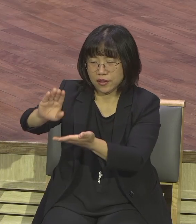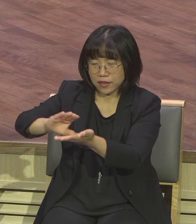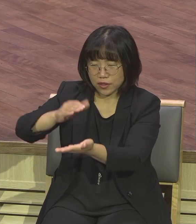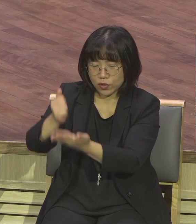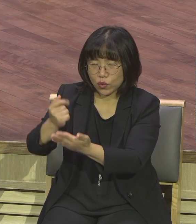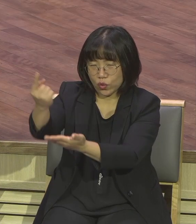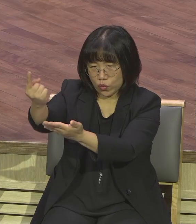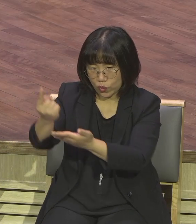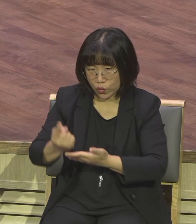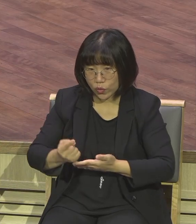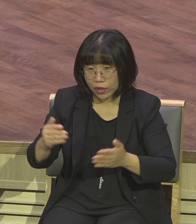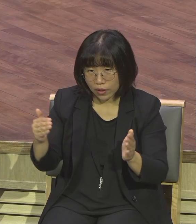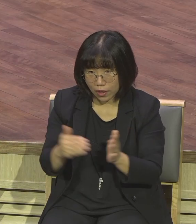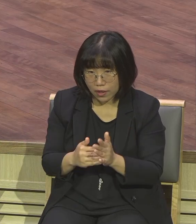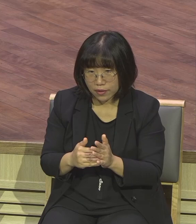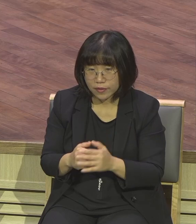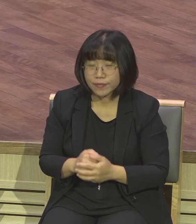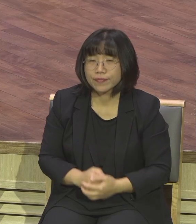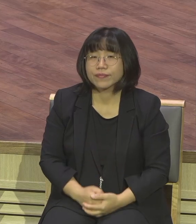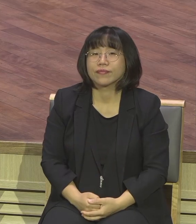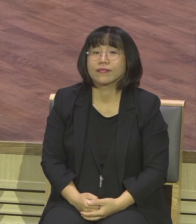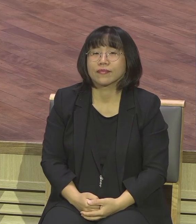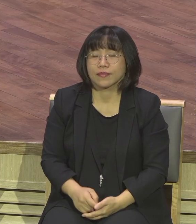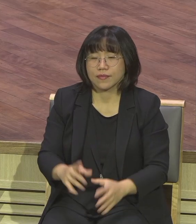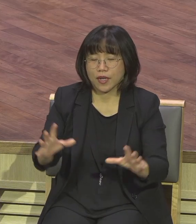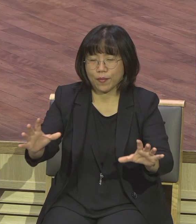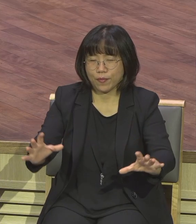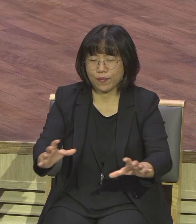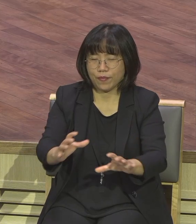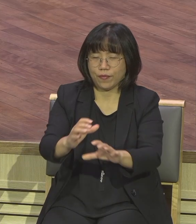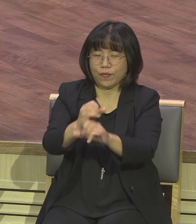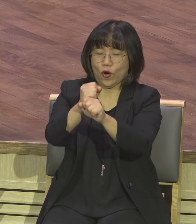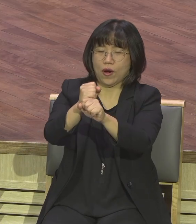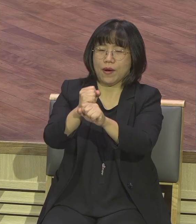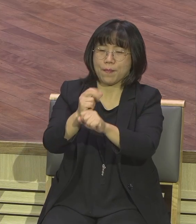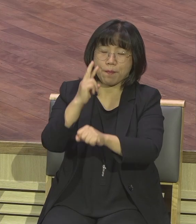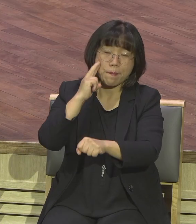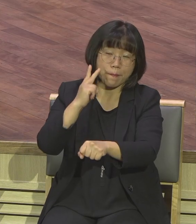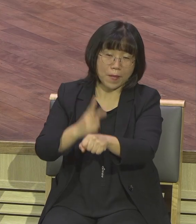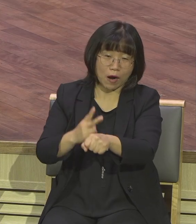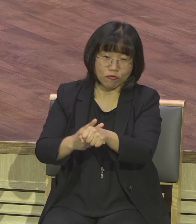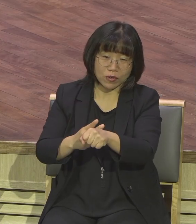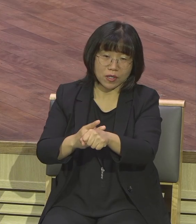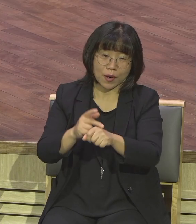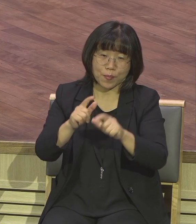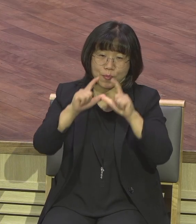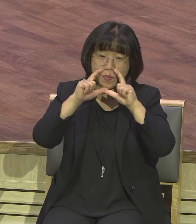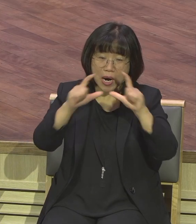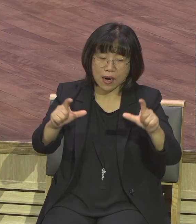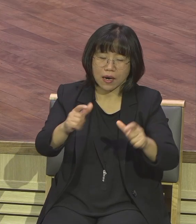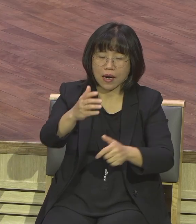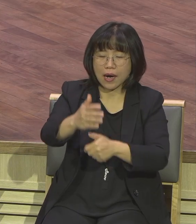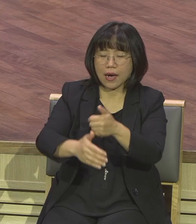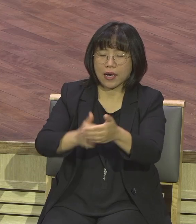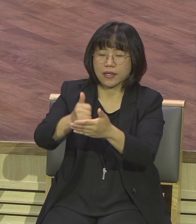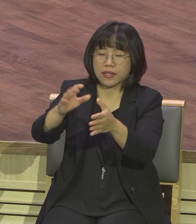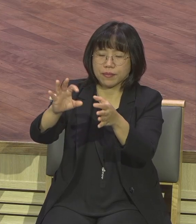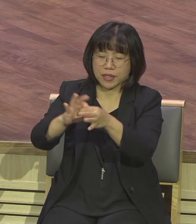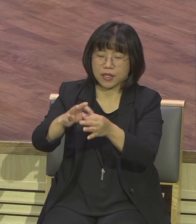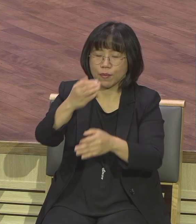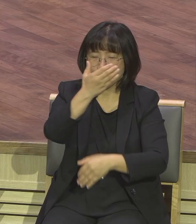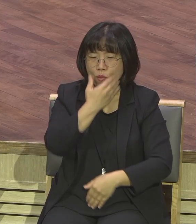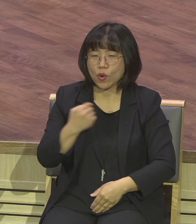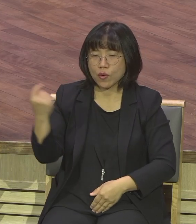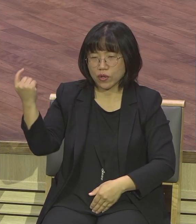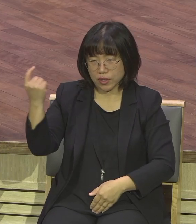그렇게 이것을 뭐라 그래? 한마디로 딱 말하면 바울이 뭐라 했냐? 하나님의 복음 그랬어요.